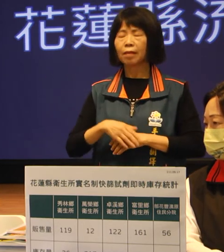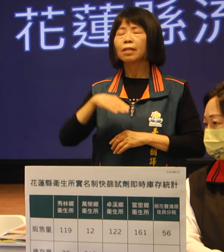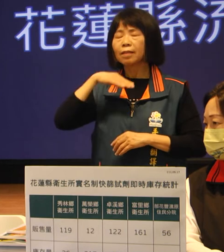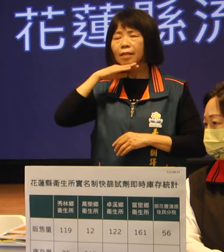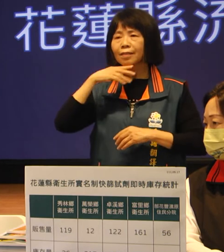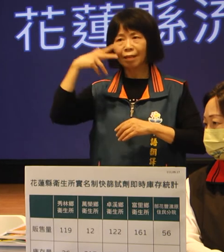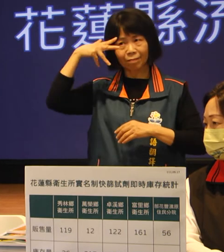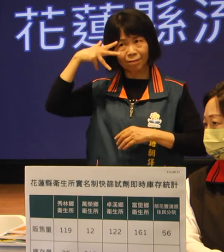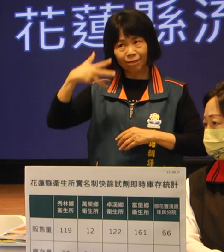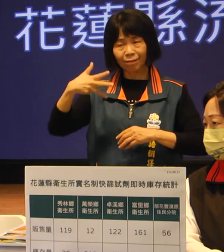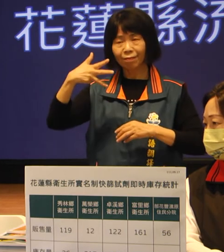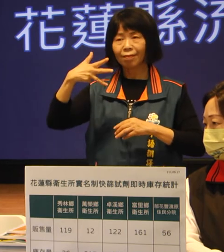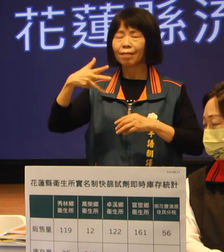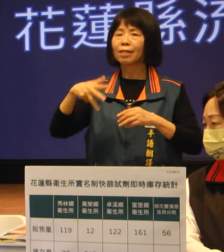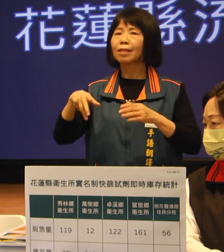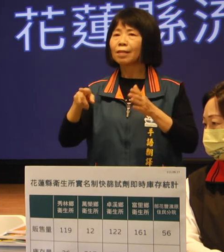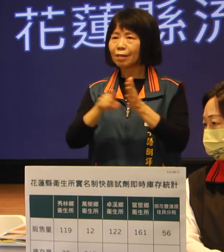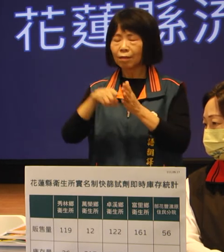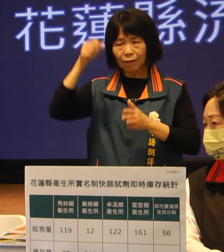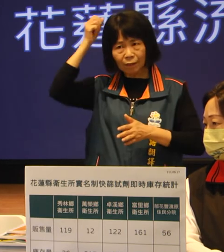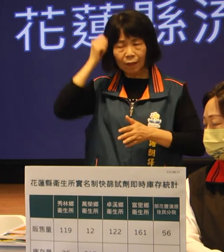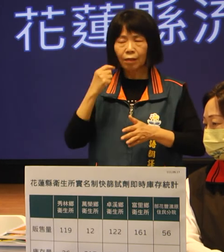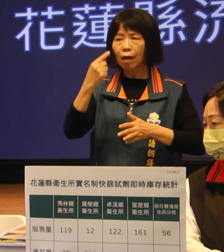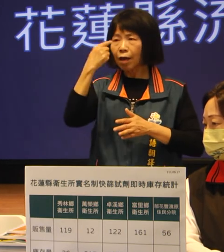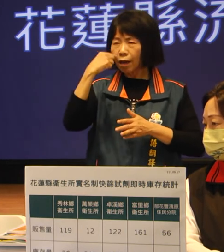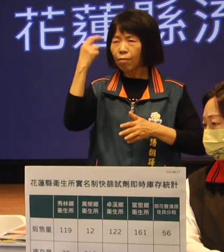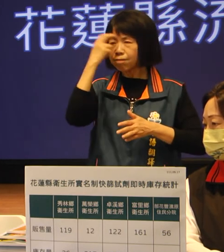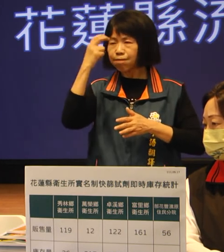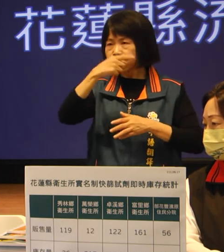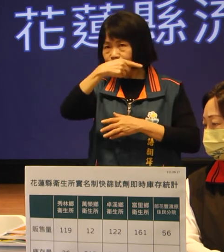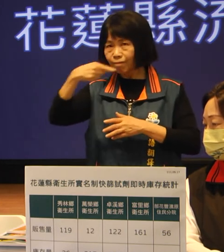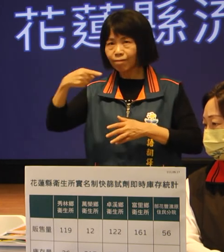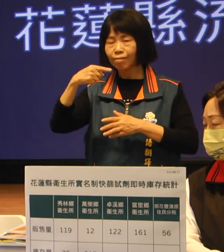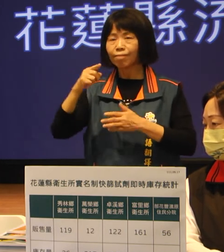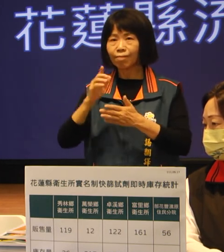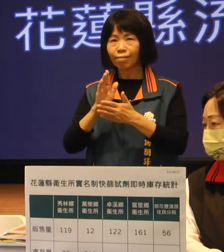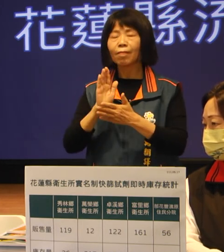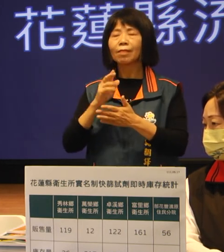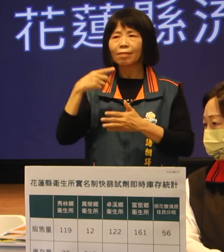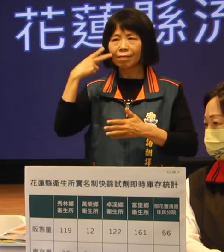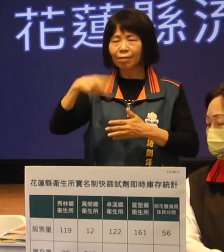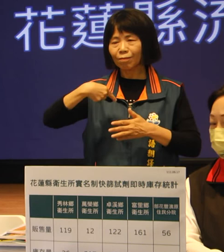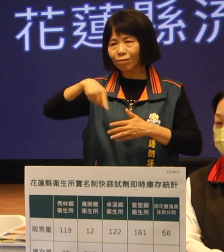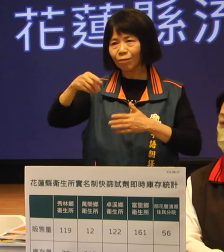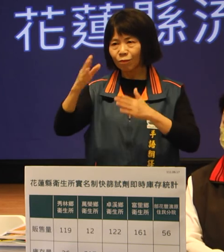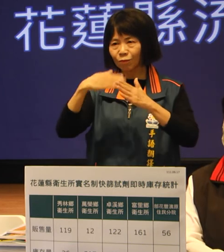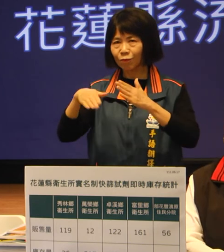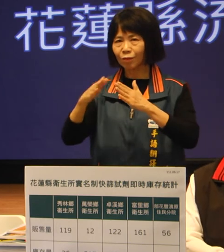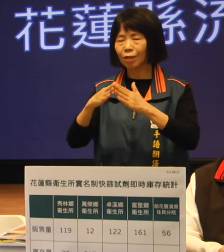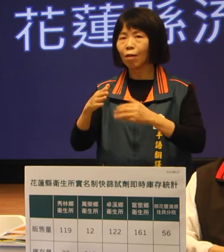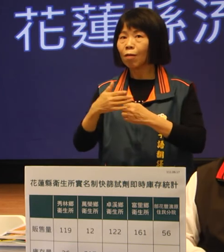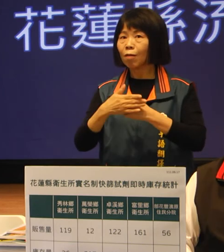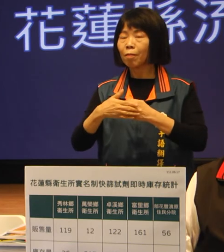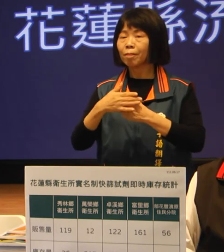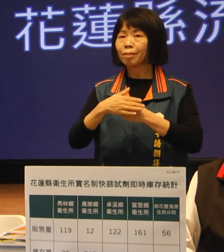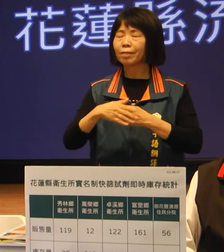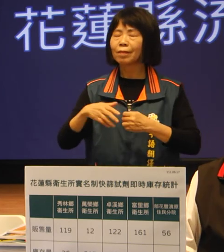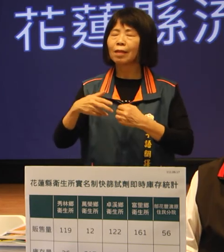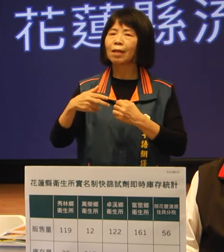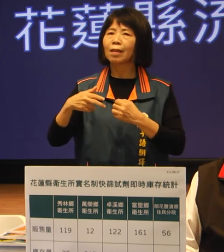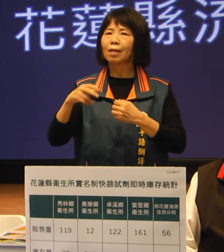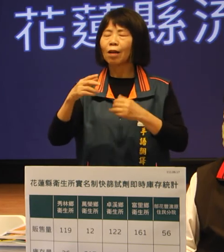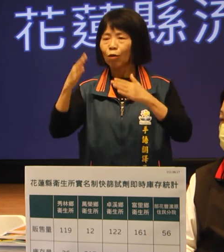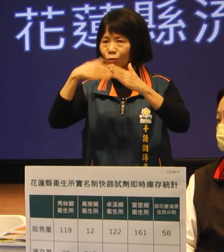到第8天的时候一早快筛阴性之后再返回学校，以确保我们的校园的一